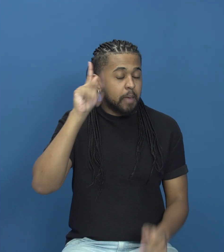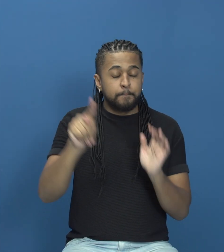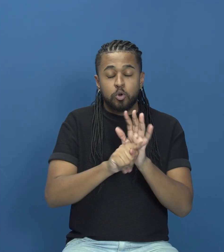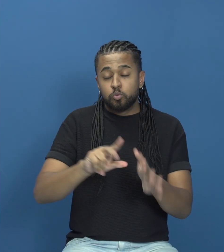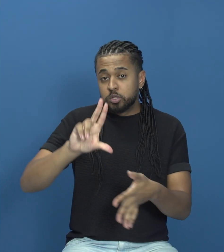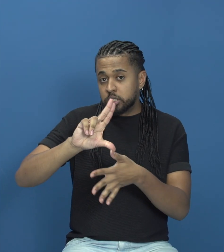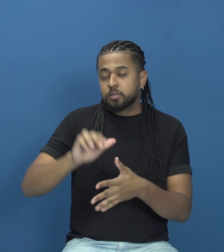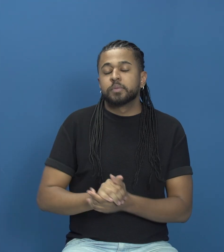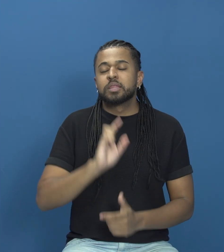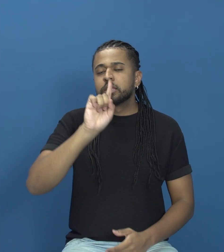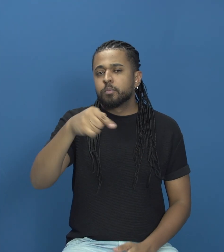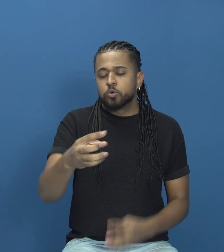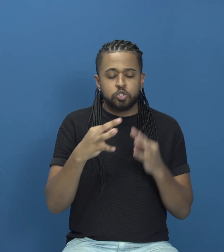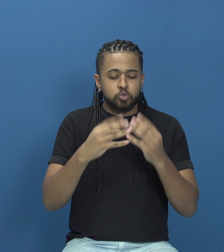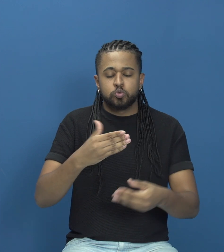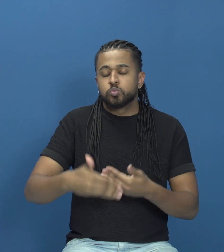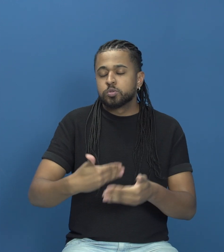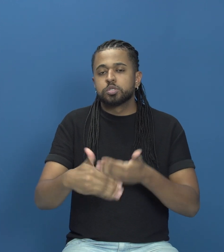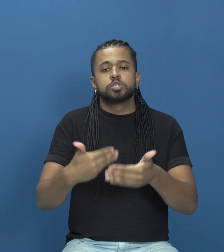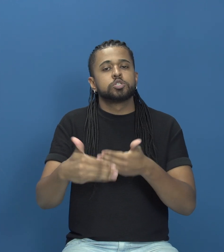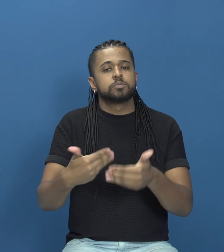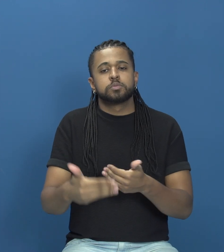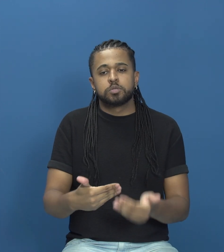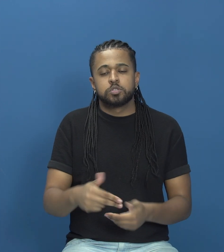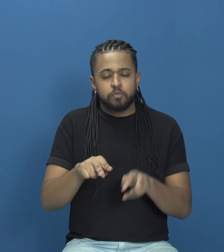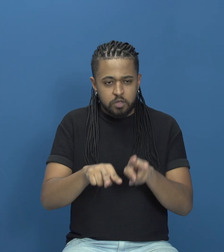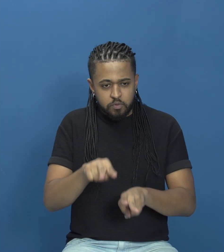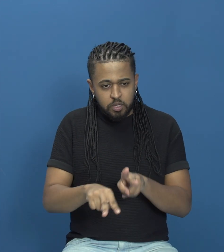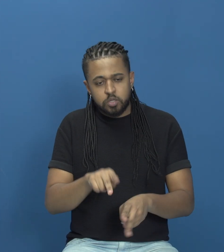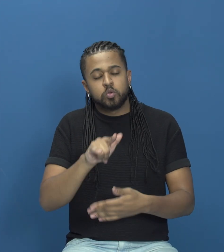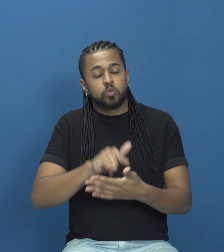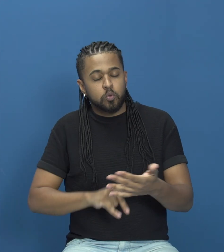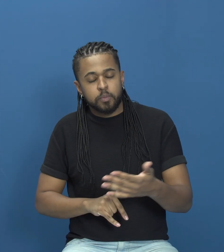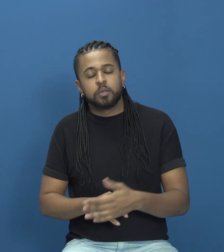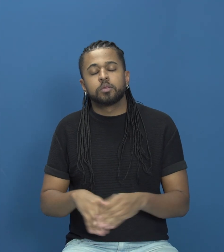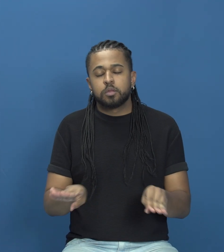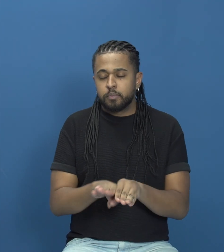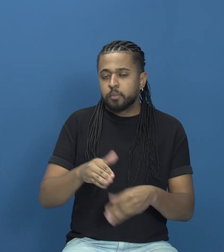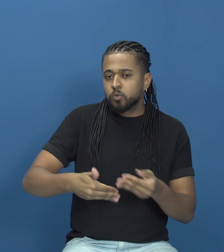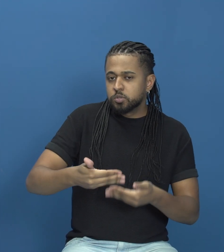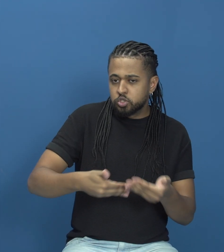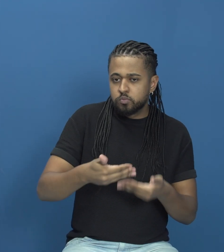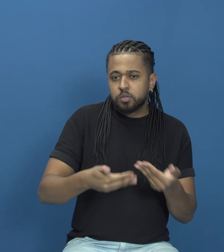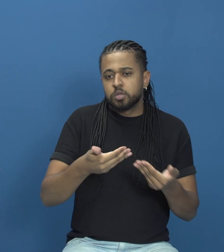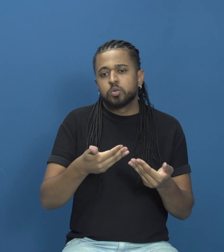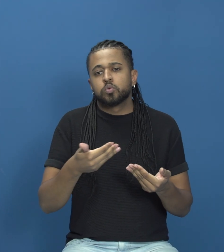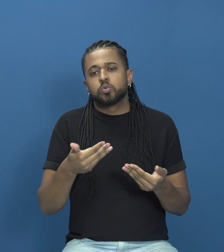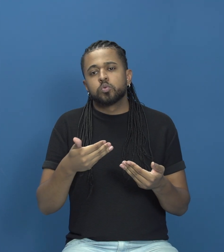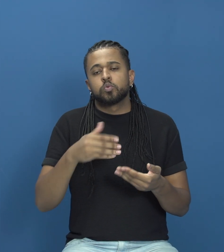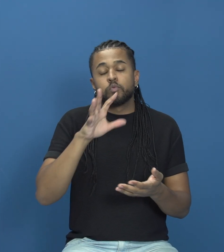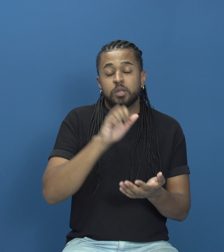UNILA, após todos os procedimentos de verificação de documentos e procedimentos de